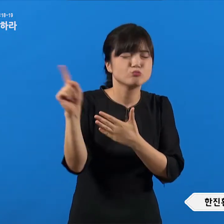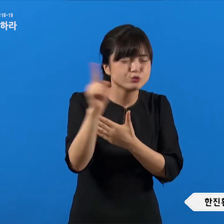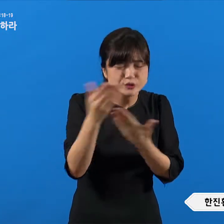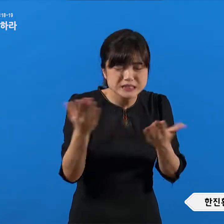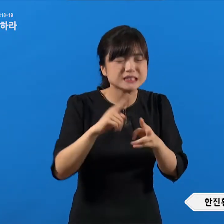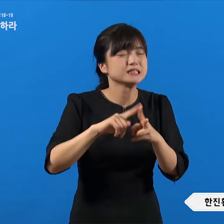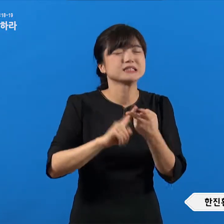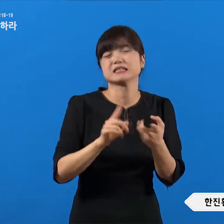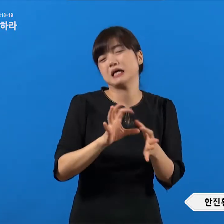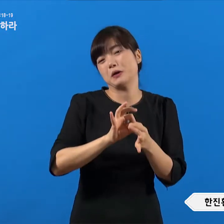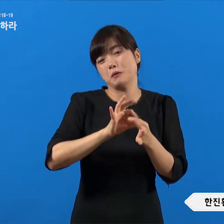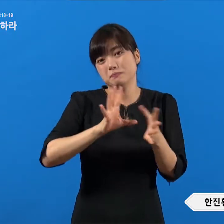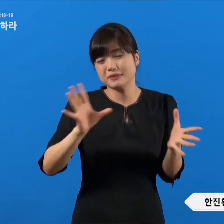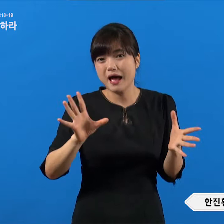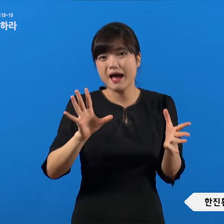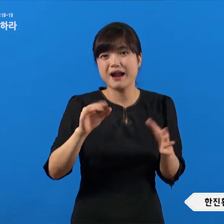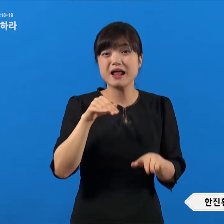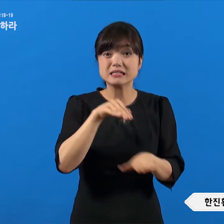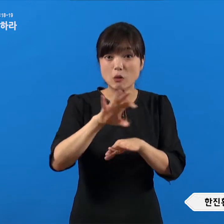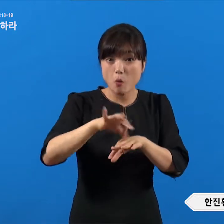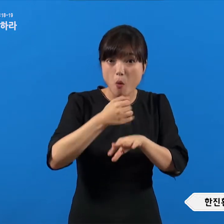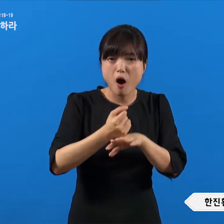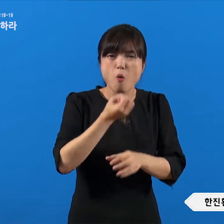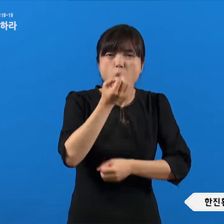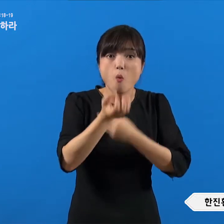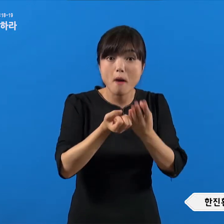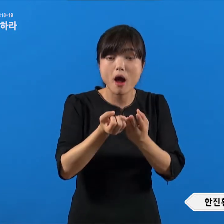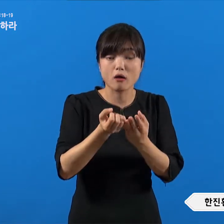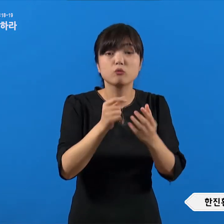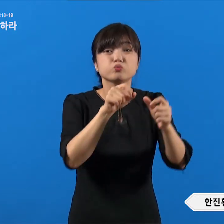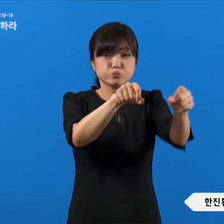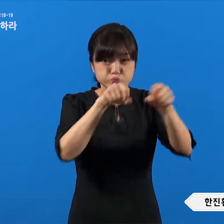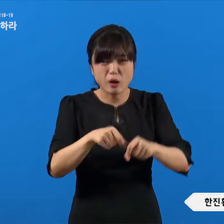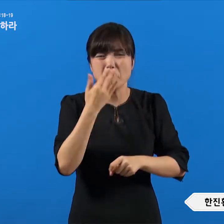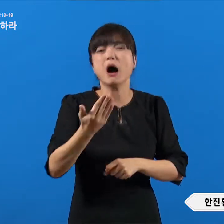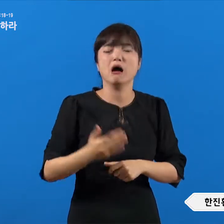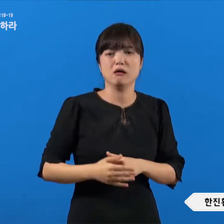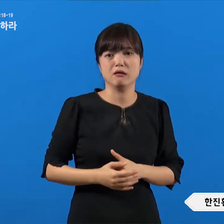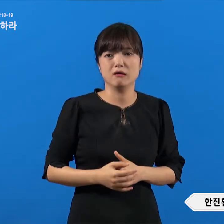돼도 상관없다. 그런 기적 같은 고백도 가능해질 수 있습니다.